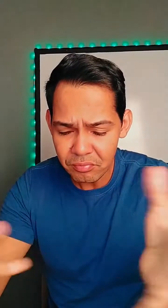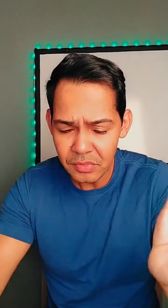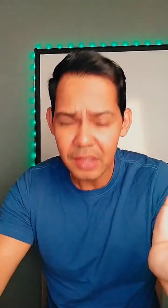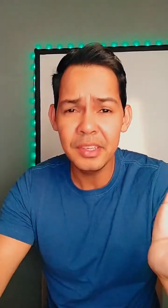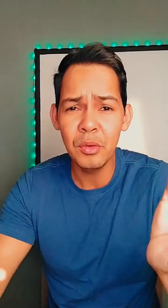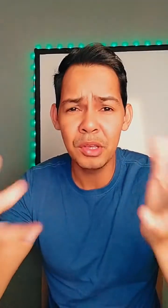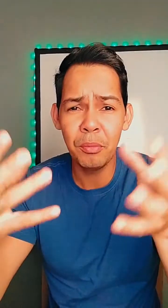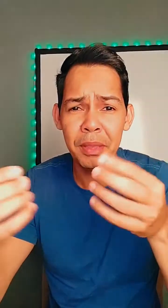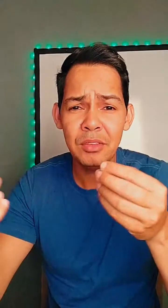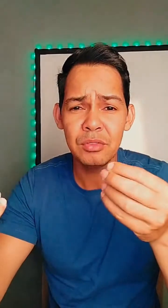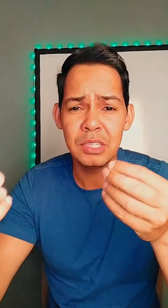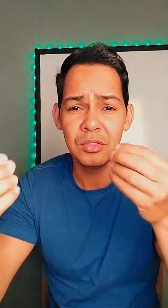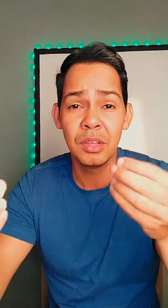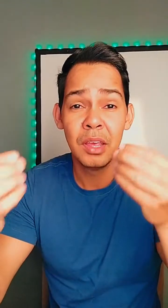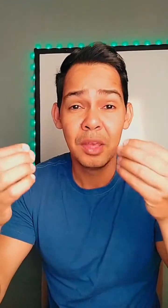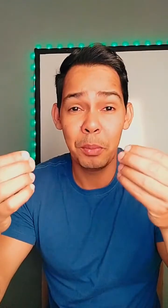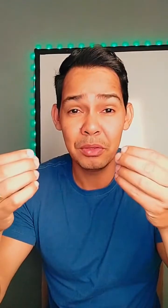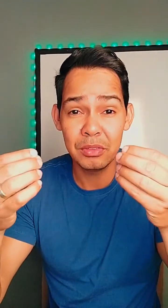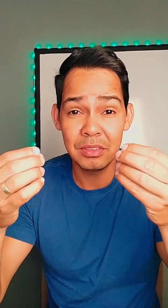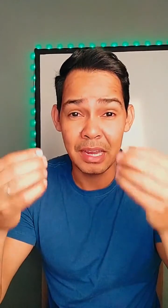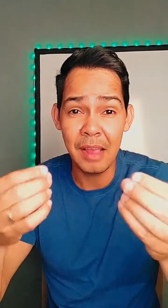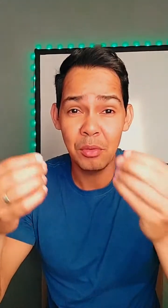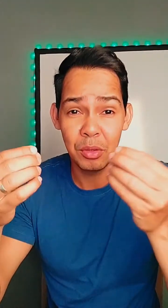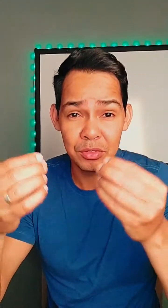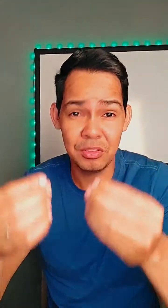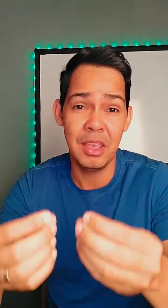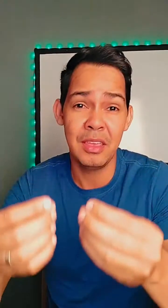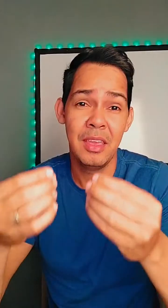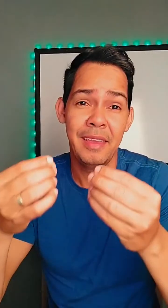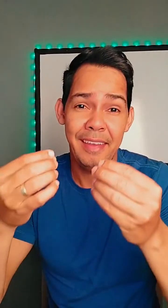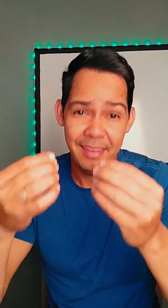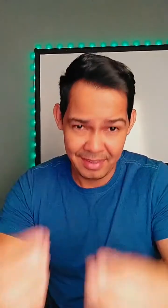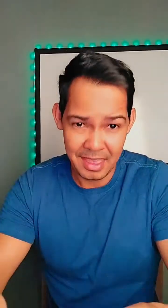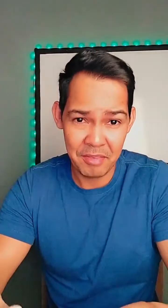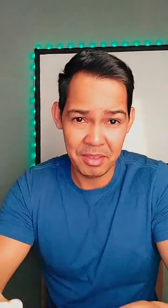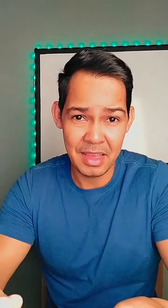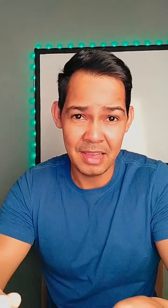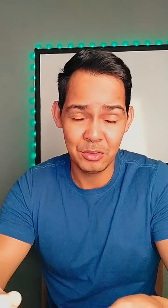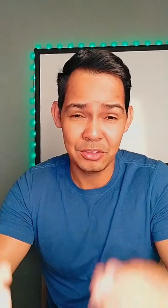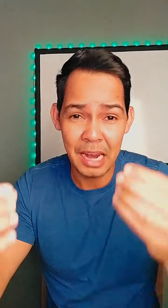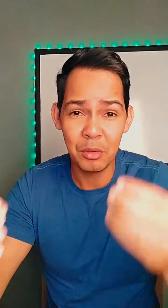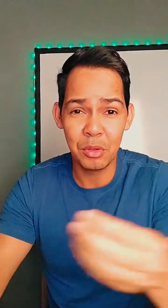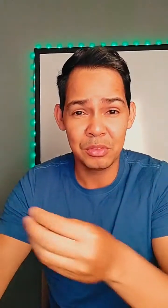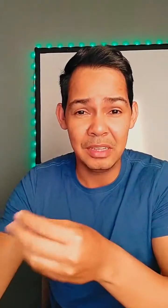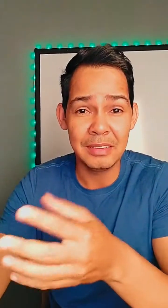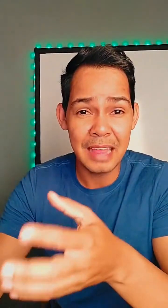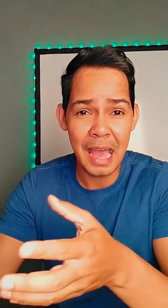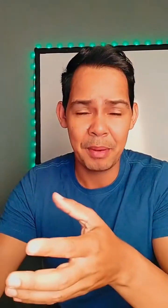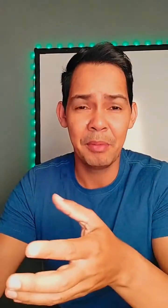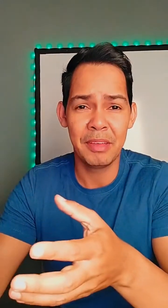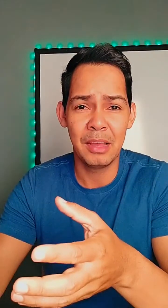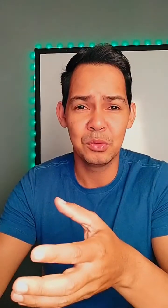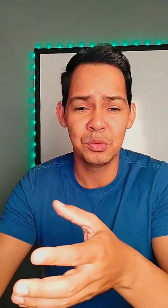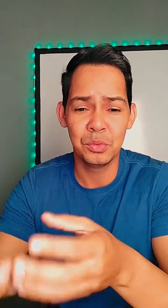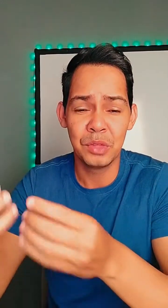que eu penso nisso, eu penso assim, será que o que eu sei é verdade? Será que o que eu sei dá para mim falar com surdo? Será